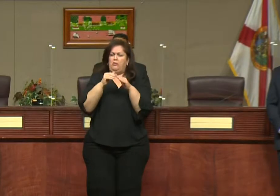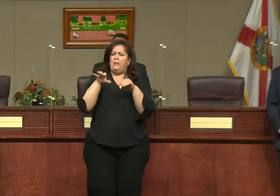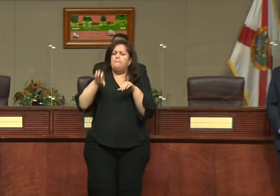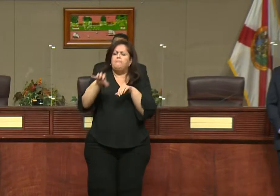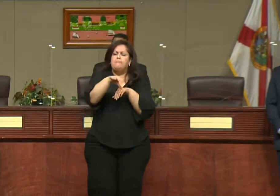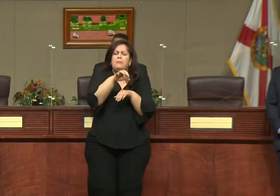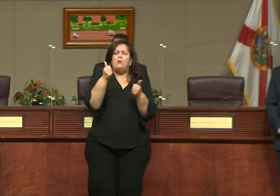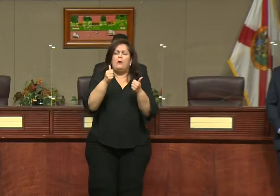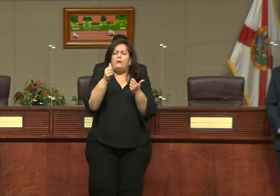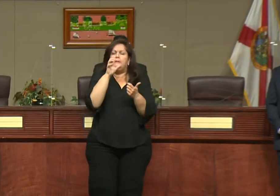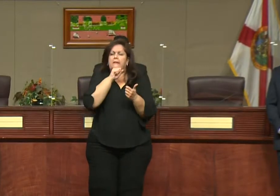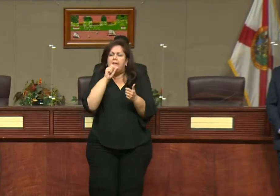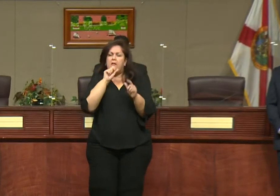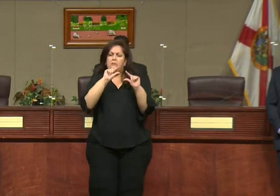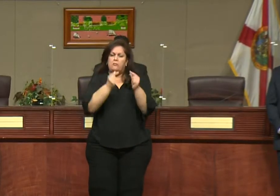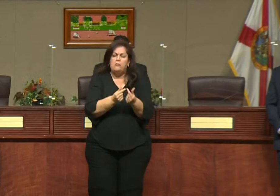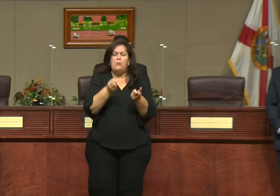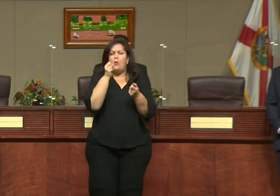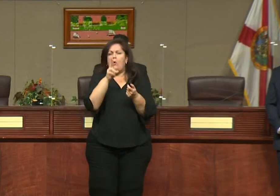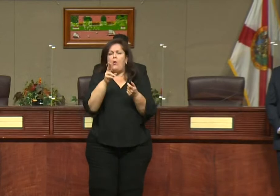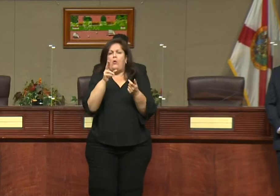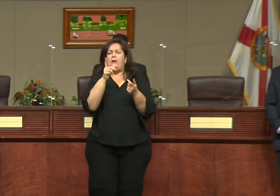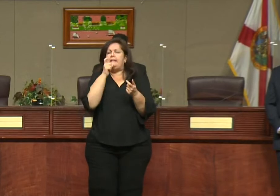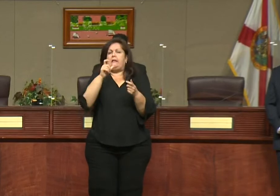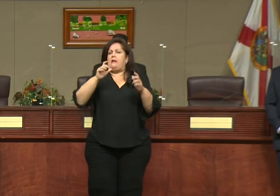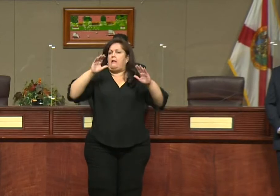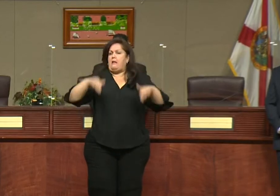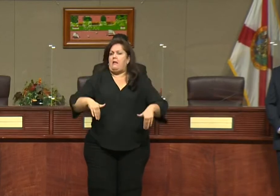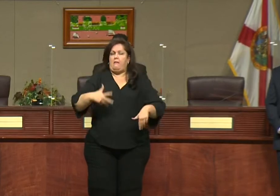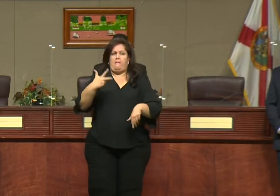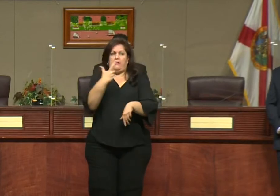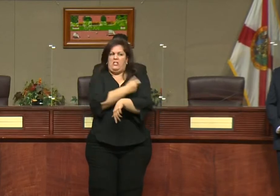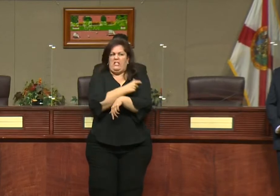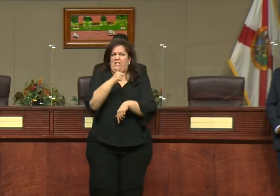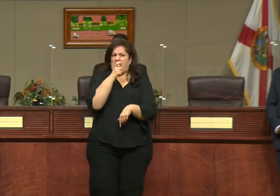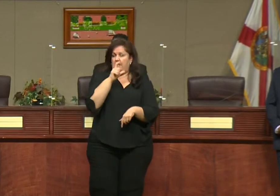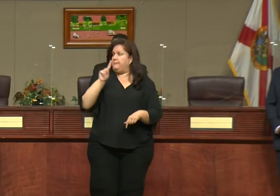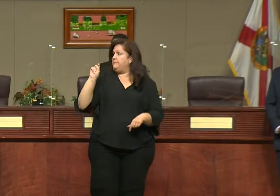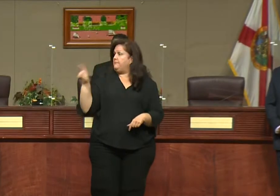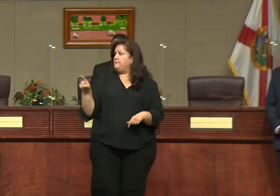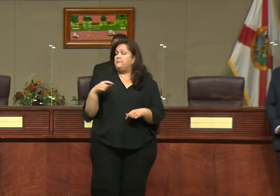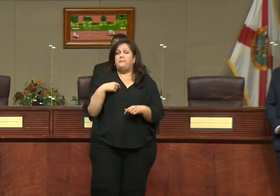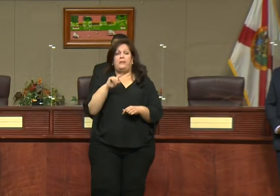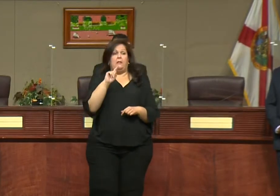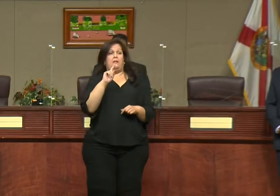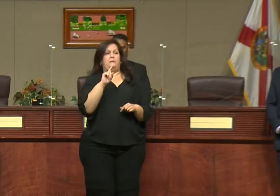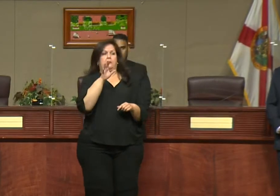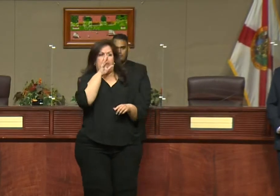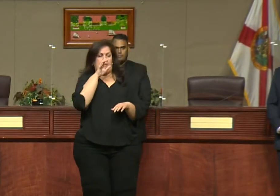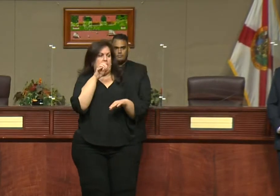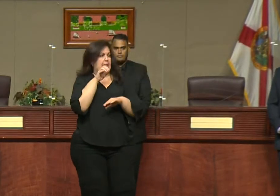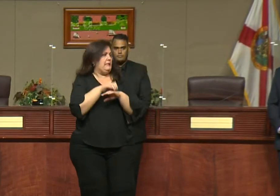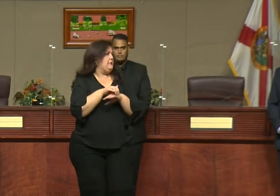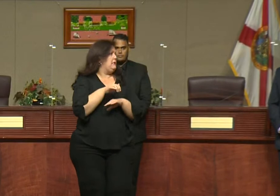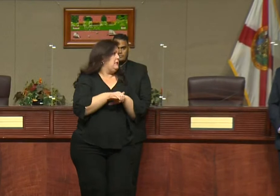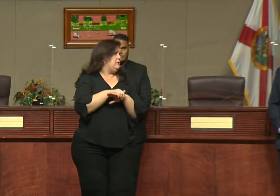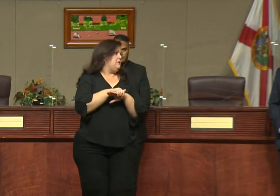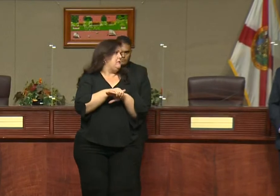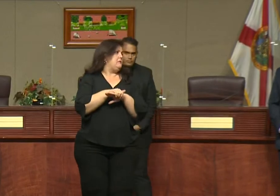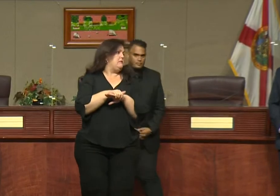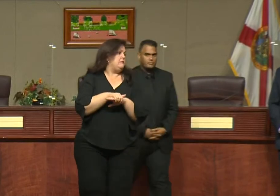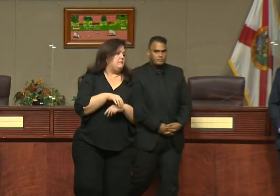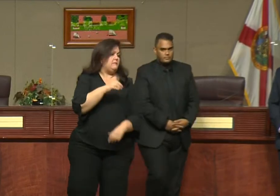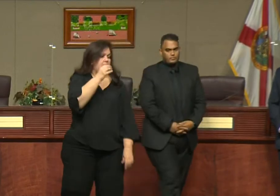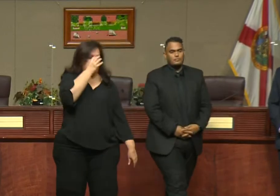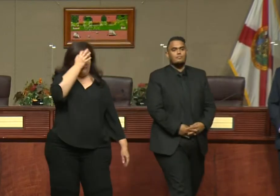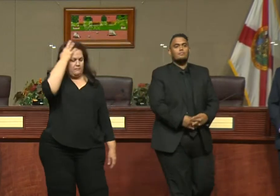qué grupos de edad, o quiénes son los que no se han vacunado. So the first part of the question was to repeat what I just said in